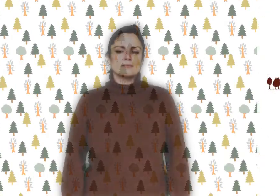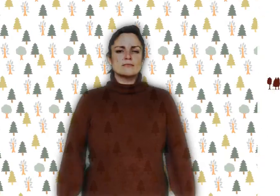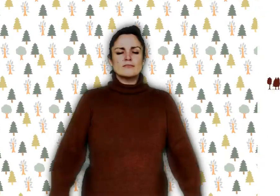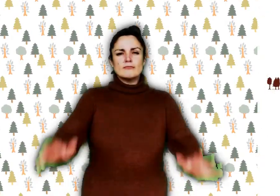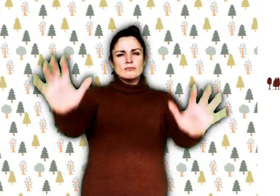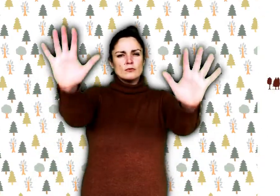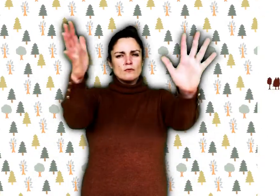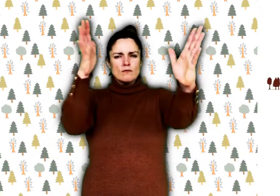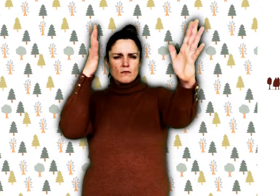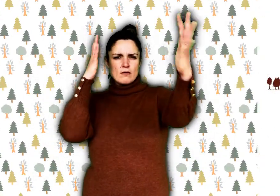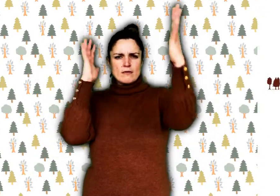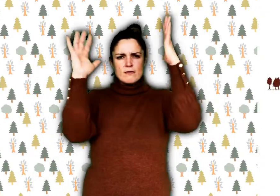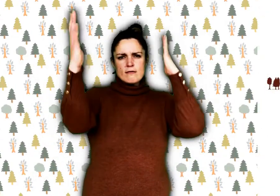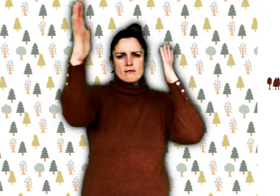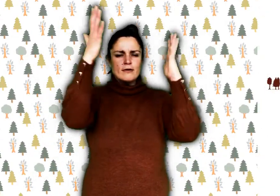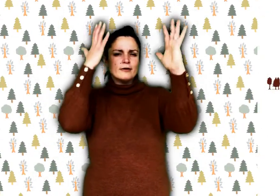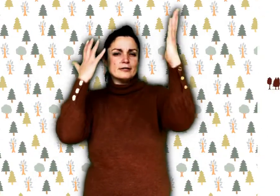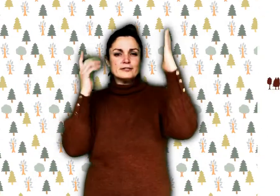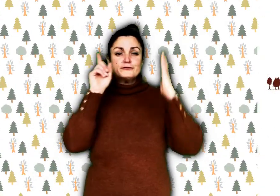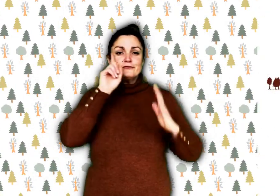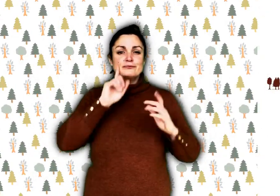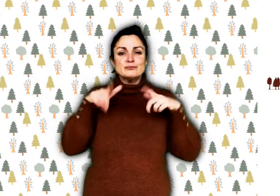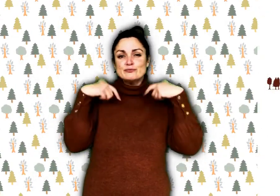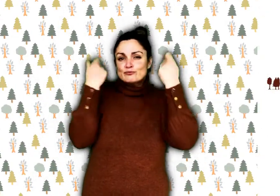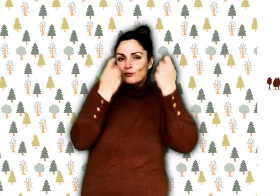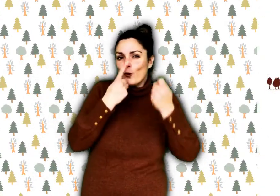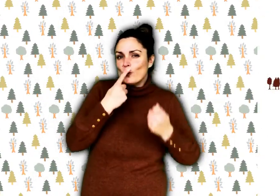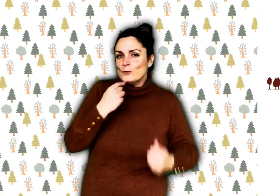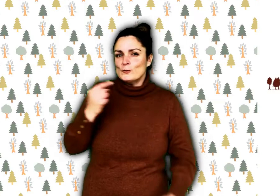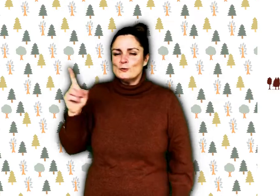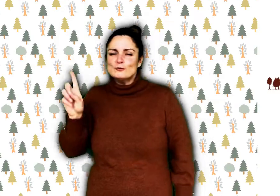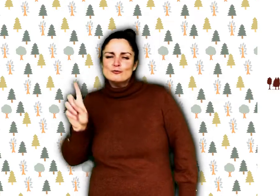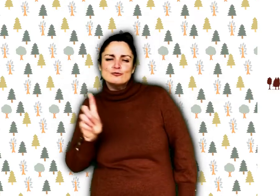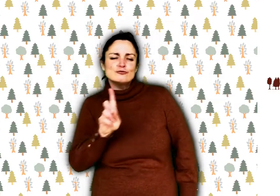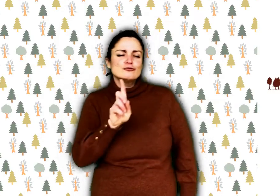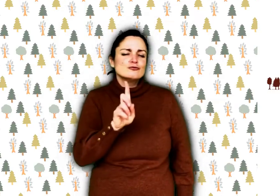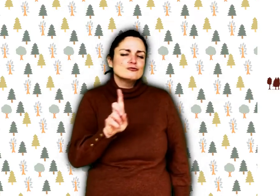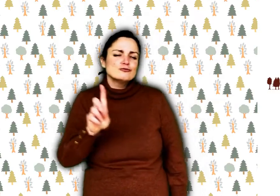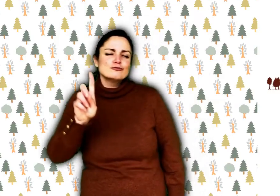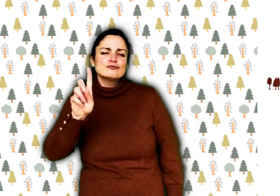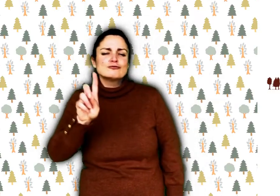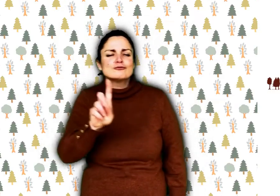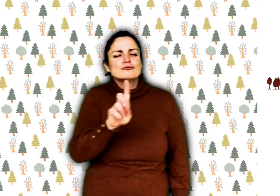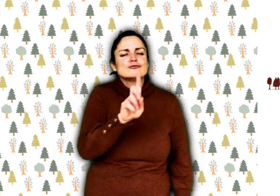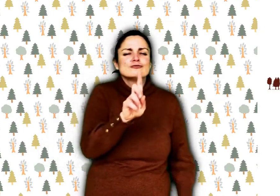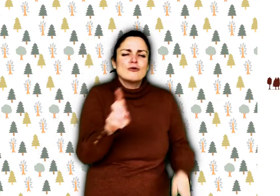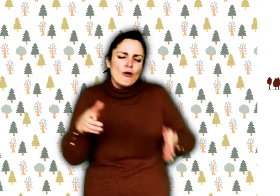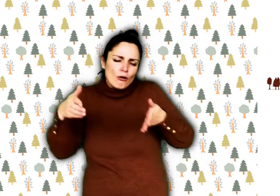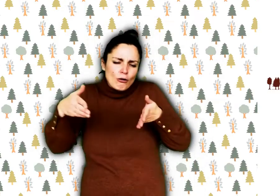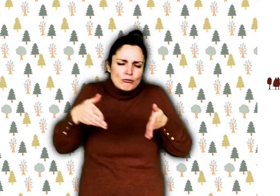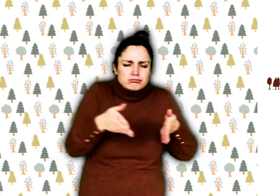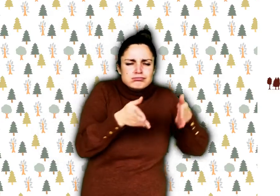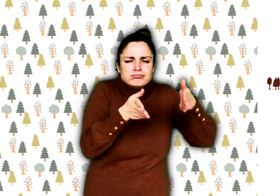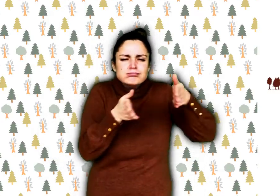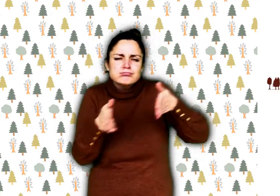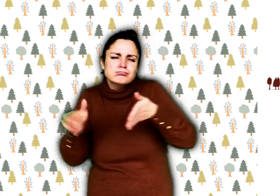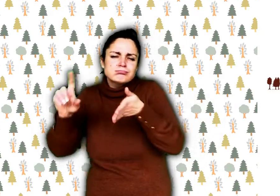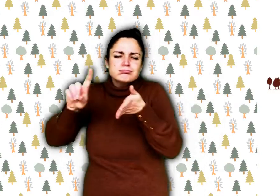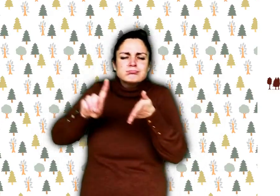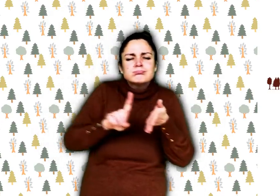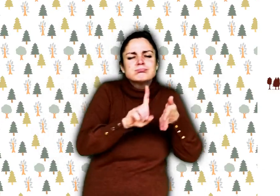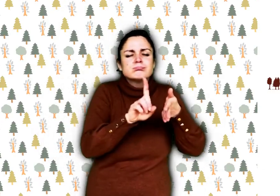Le petit chaperon rouge s'enfonça dans la forêt. Sur le sentier,